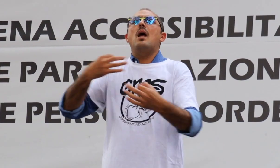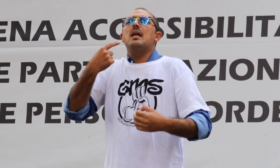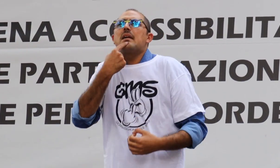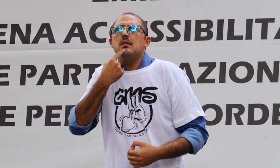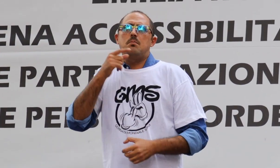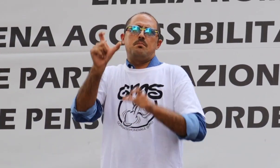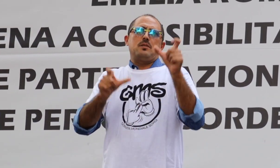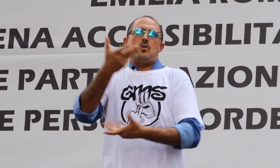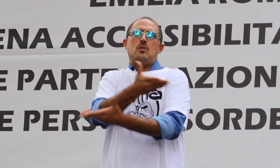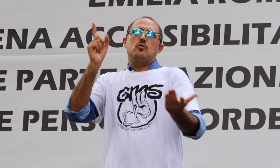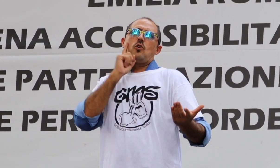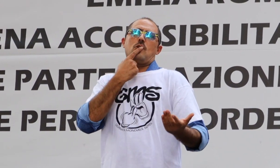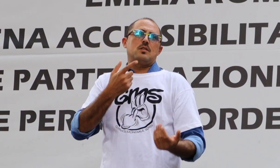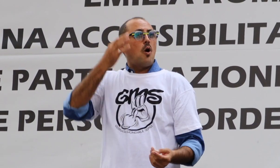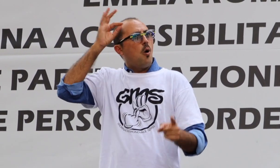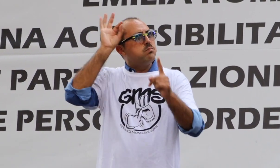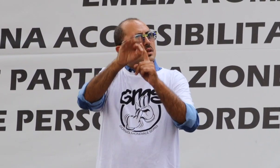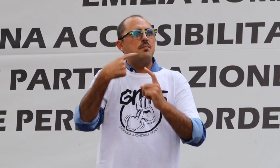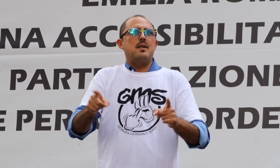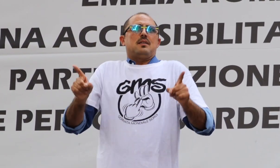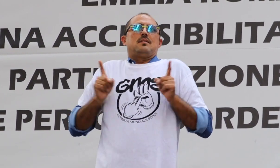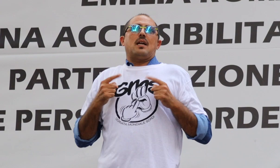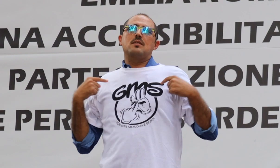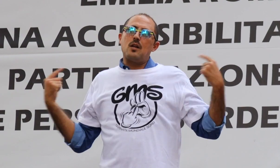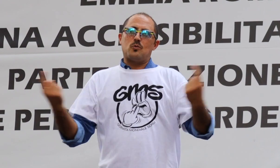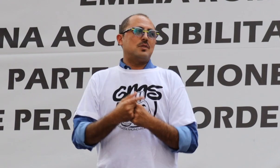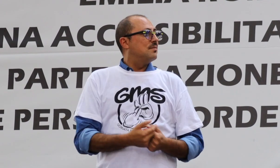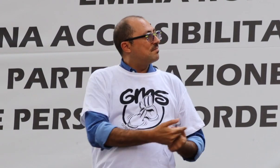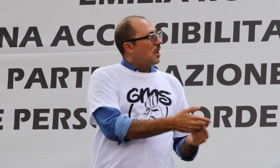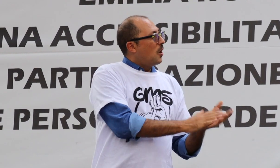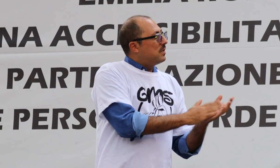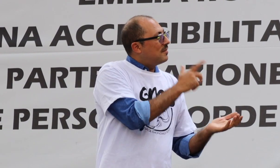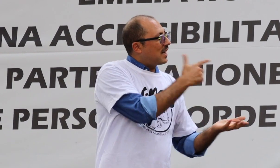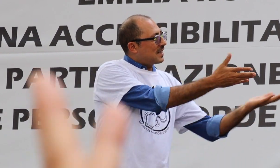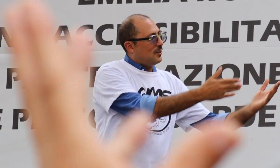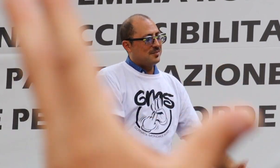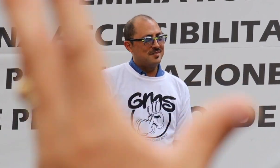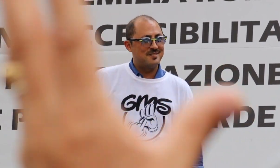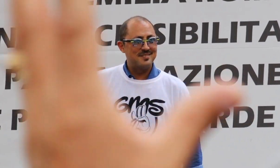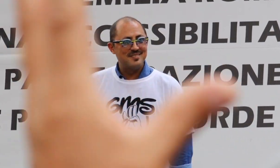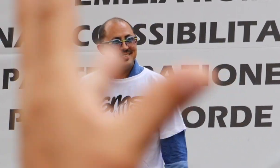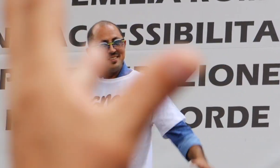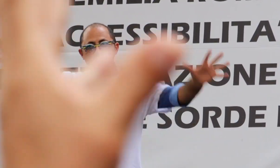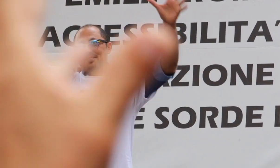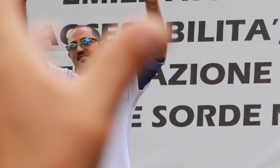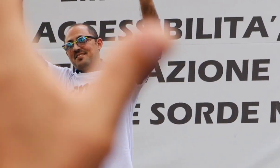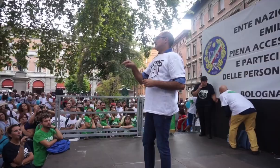insieme. Lavoriamo insieme per le persone sorde con un unico obiettivo, per la tutela di tutti noi. Grazie.